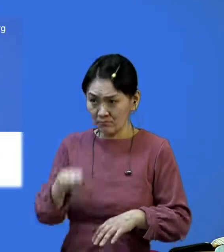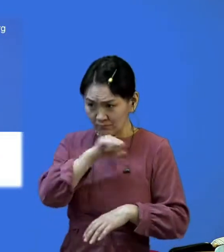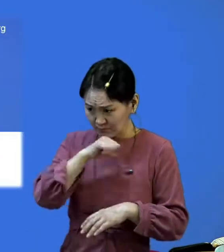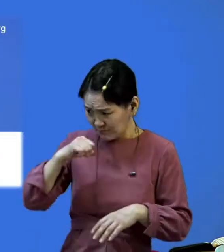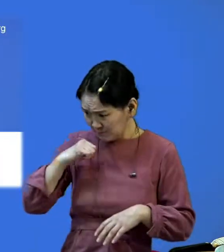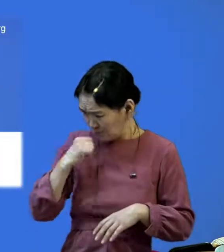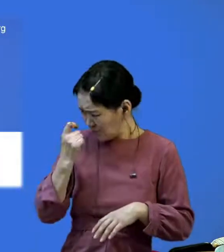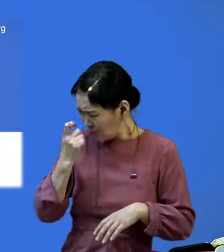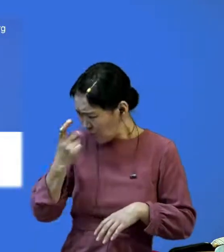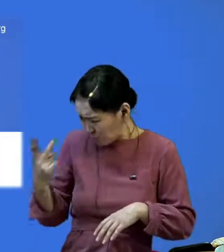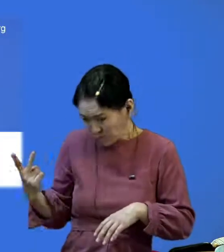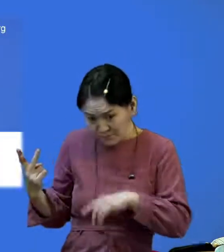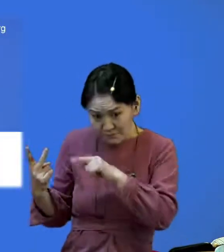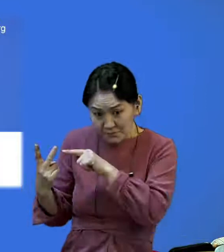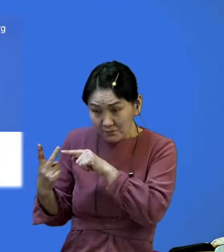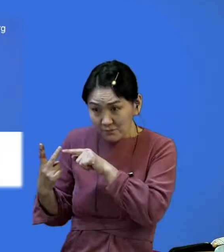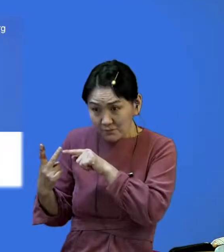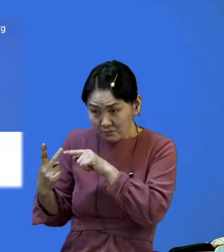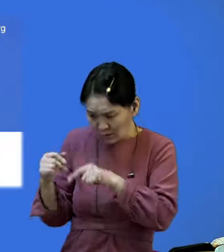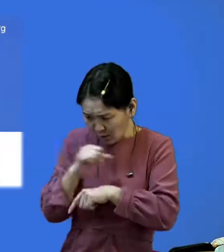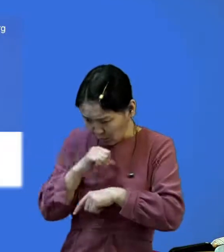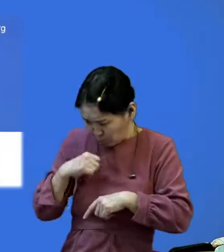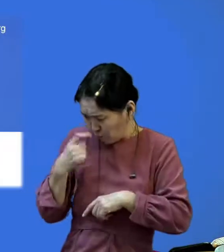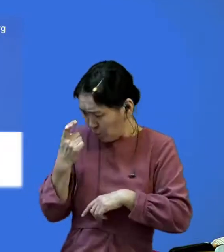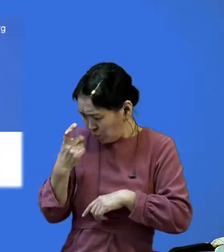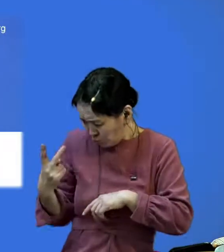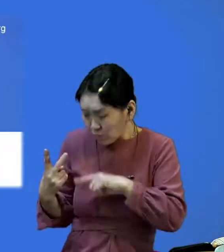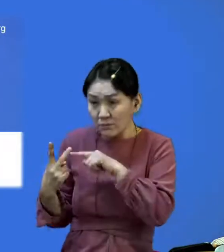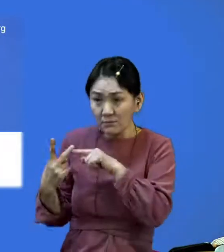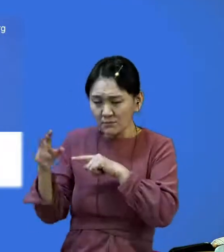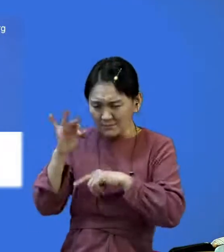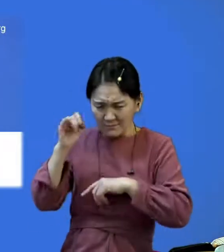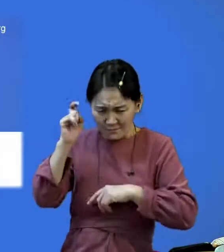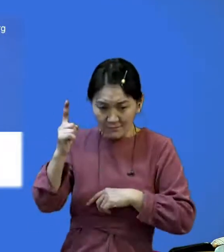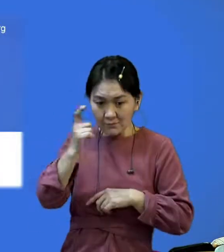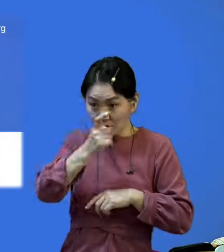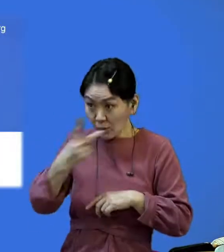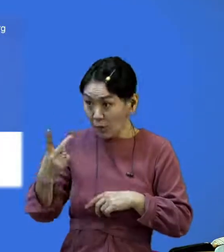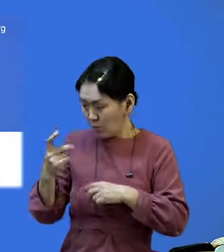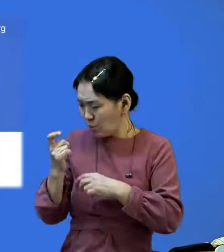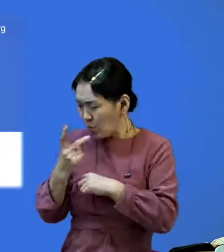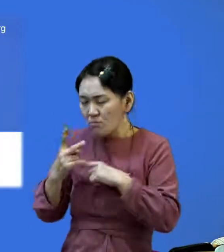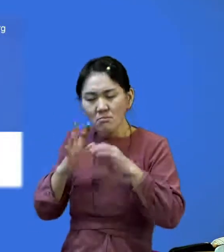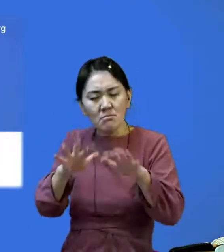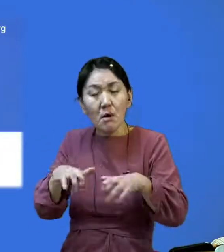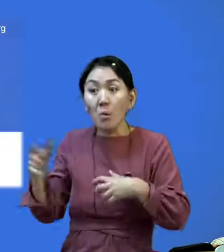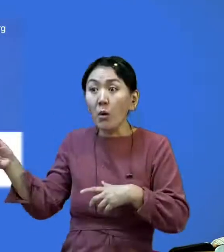Өөрийнхөө ганцаас өөргүй, өөрийнхөө цорын ганц хөөг харамлалгүй